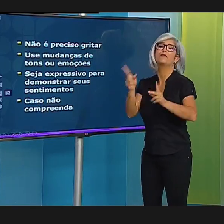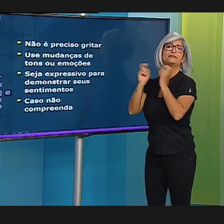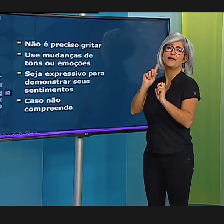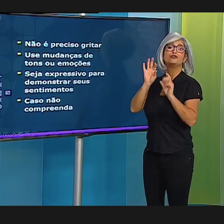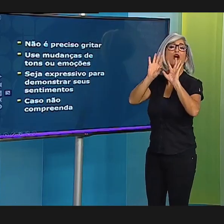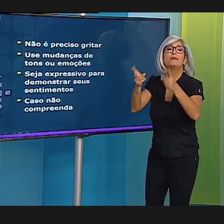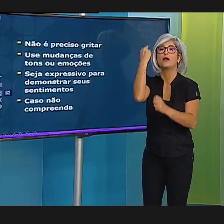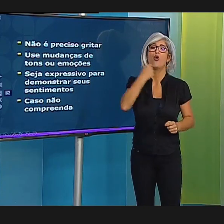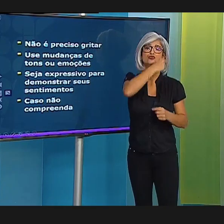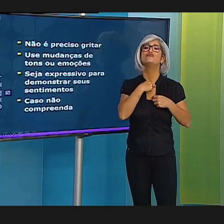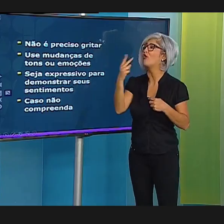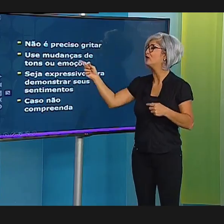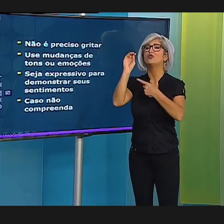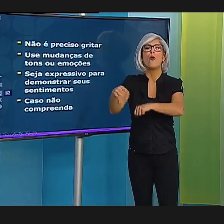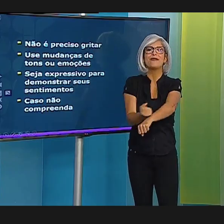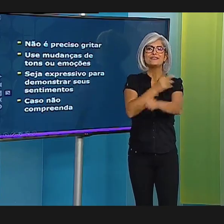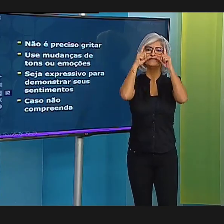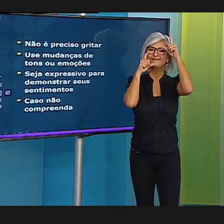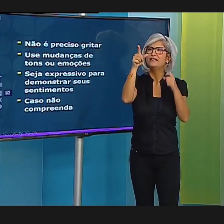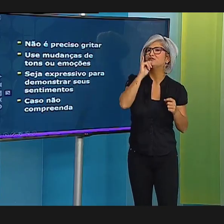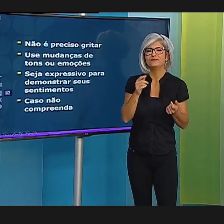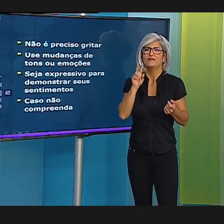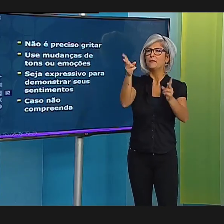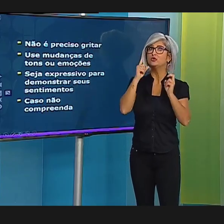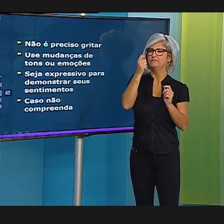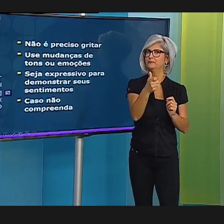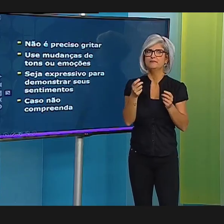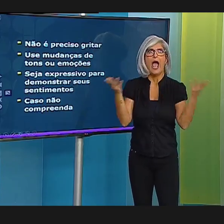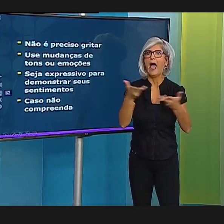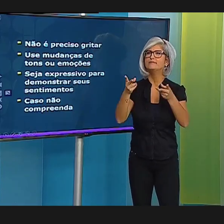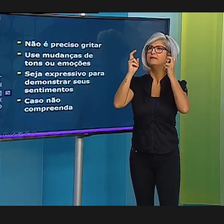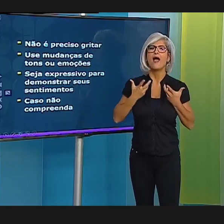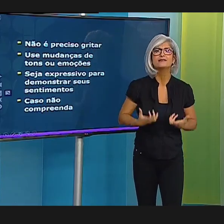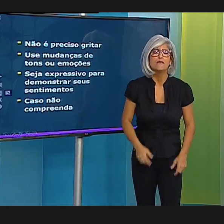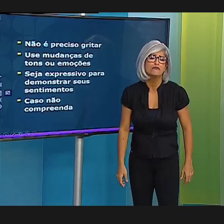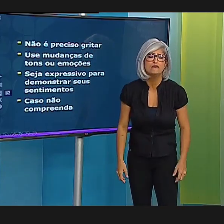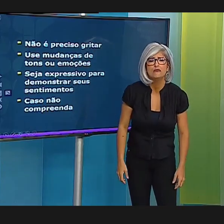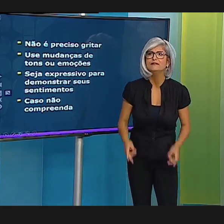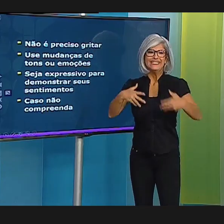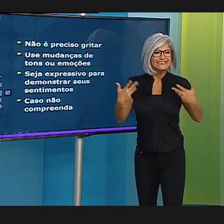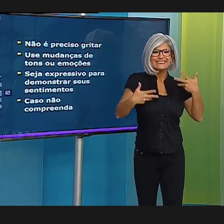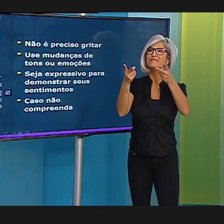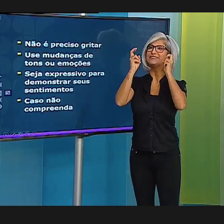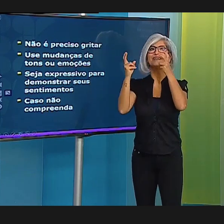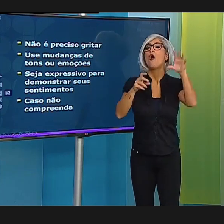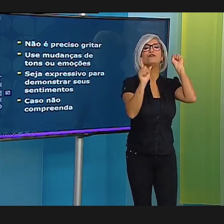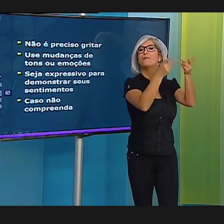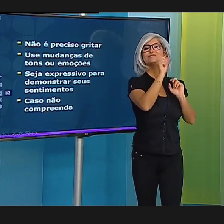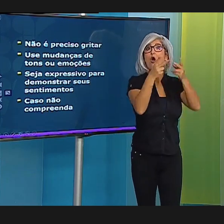humores, como diz no item número 2. Como que o surdo vai observar? Através da voz? Não, vai ser através das expressões. Por isso, essa mudança de tom. As expressões, por exemplo, quando uma pessoa está cansada,